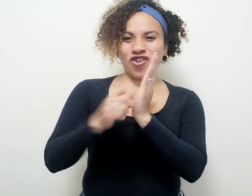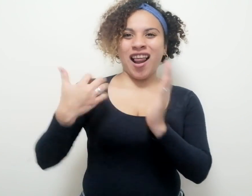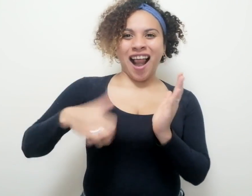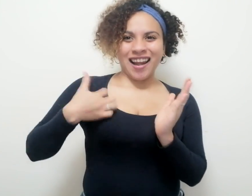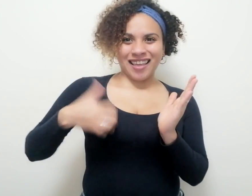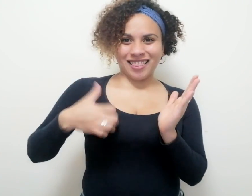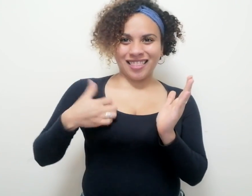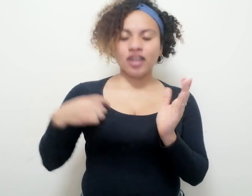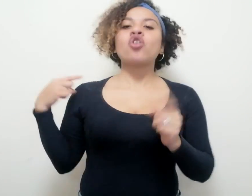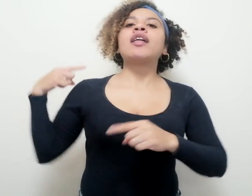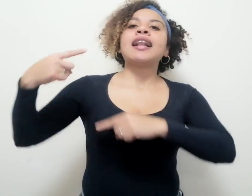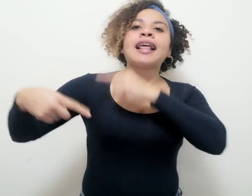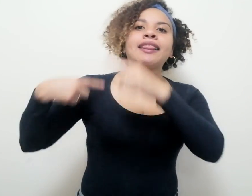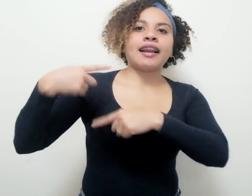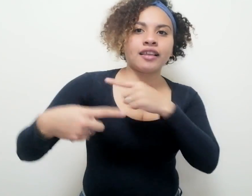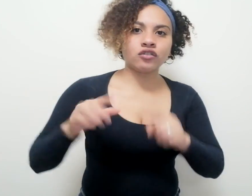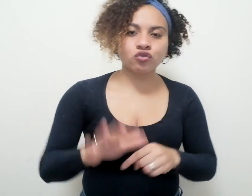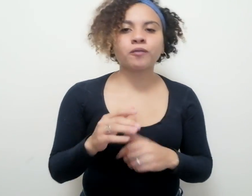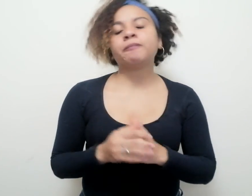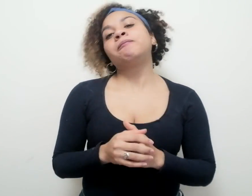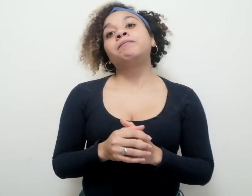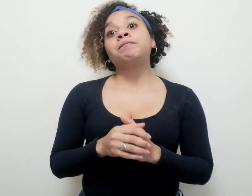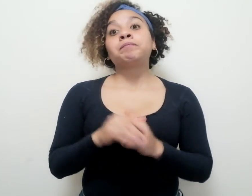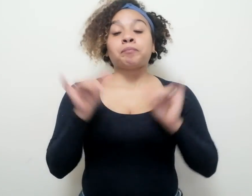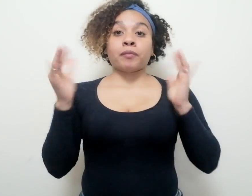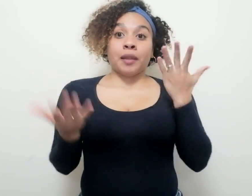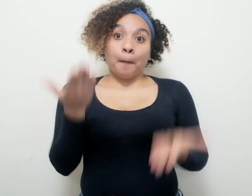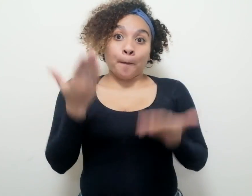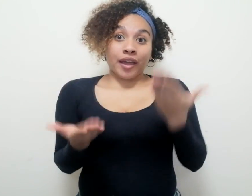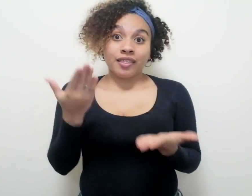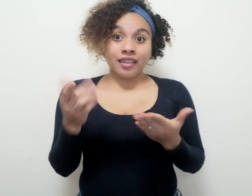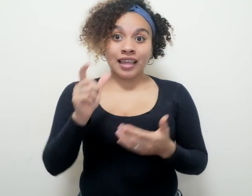tradición, que según